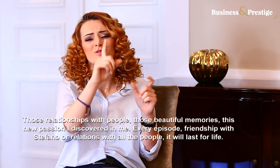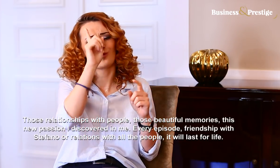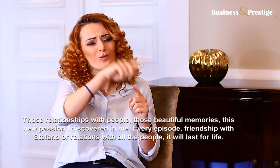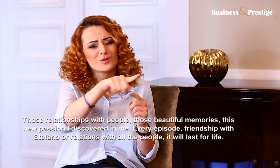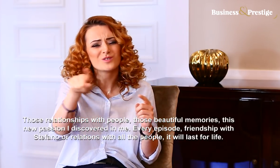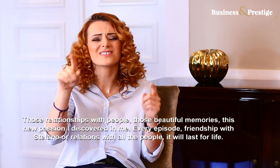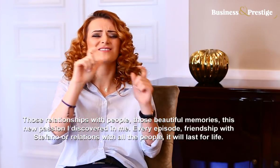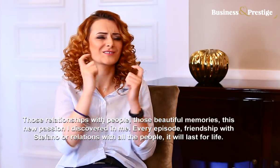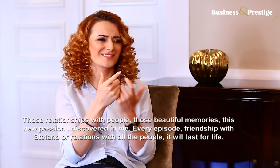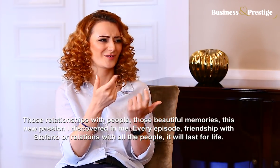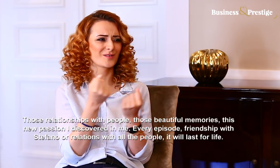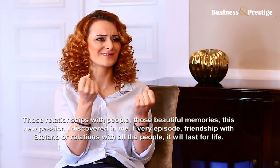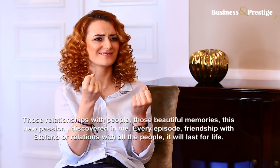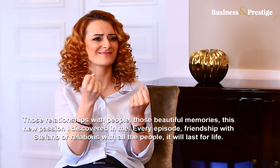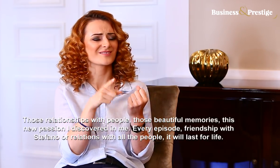odcinek,